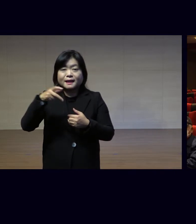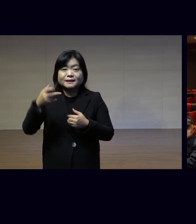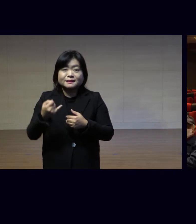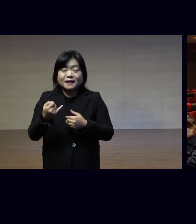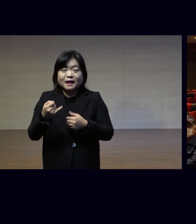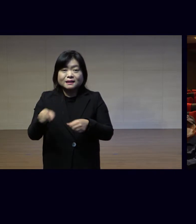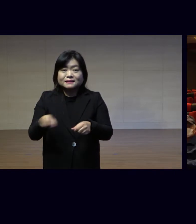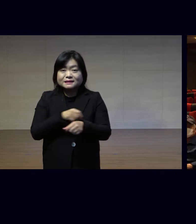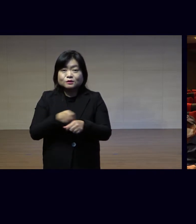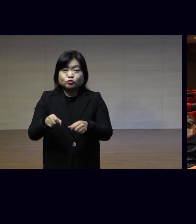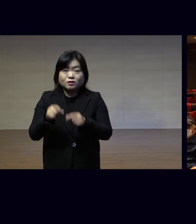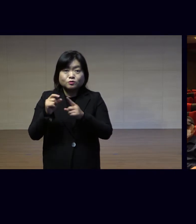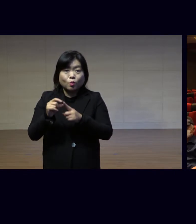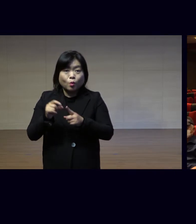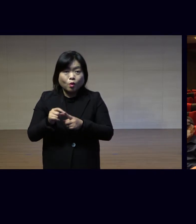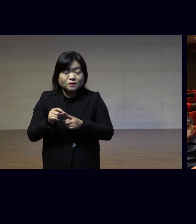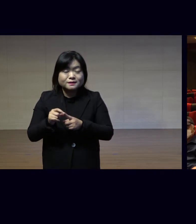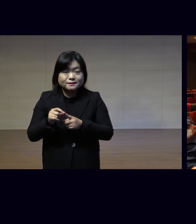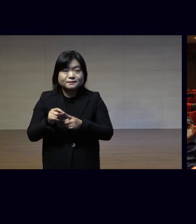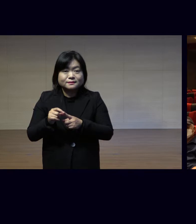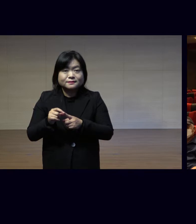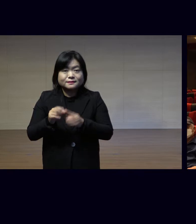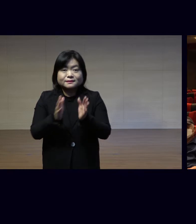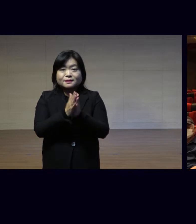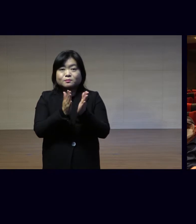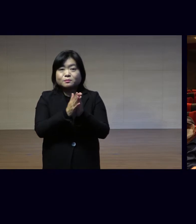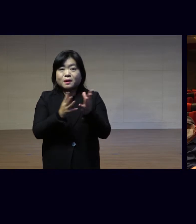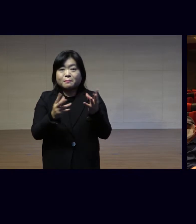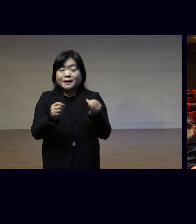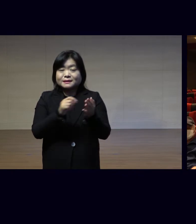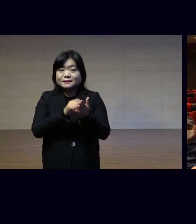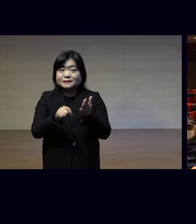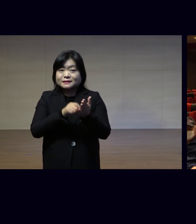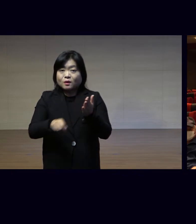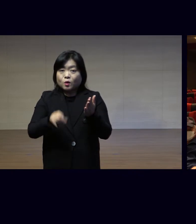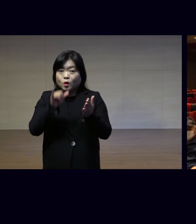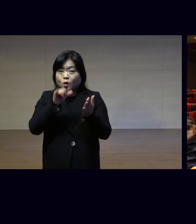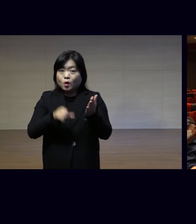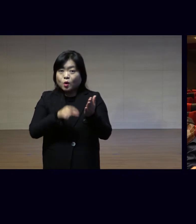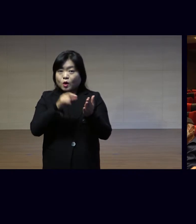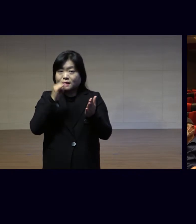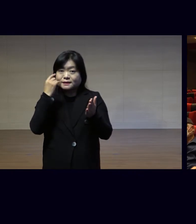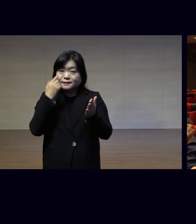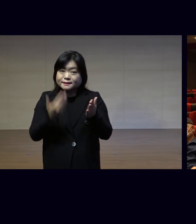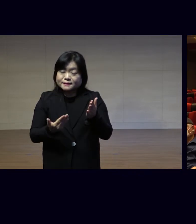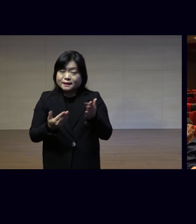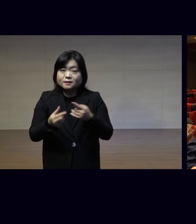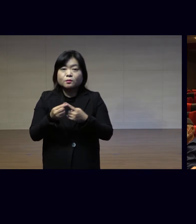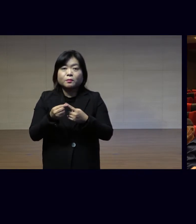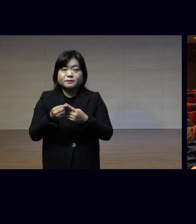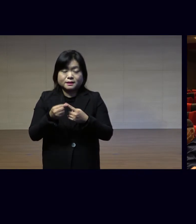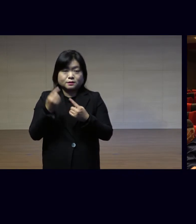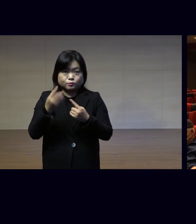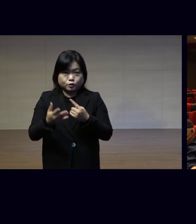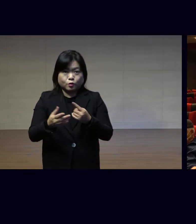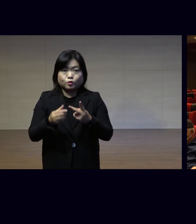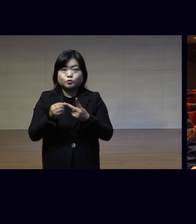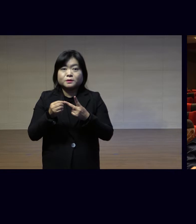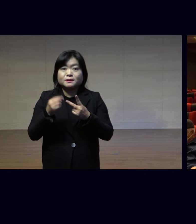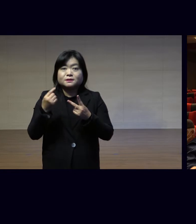특수한 용어를 작품에 많이 사용했는지 첫째 질문이고, 두 번째 질문은